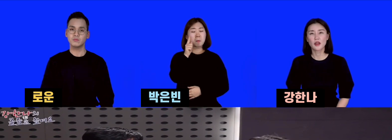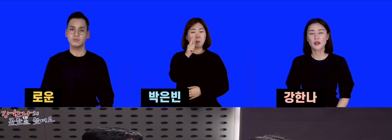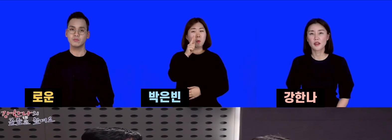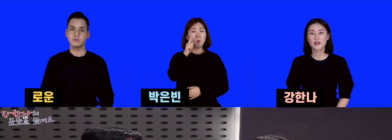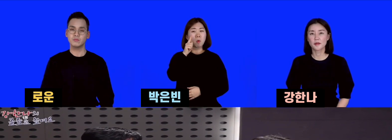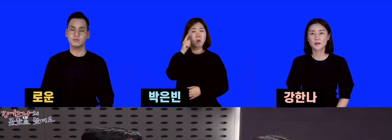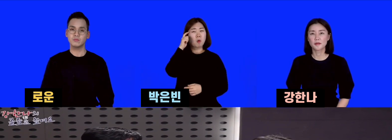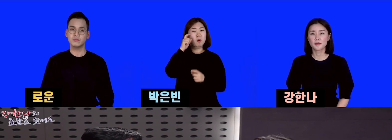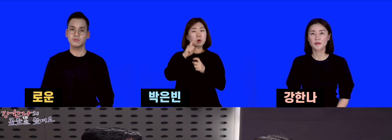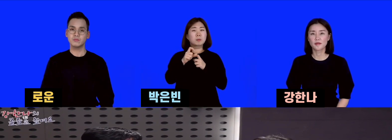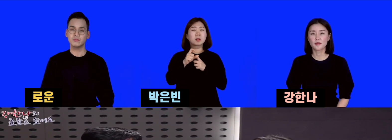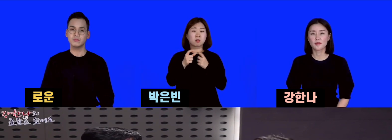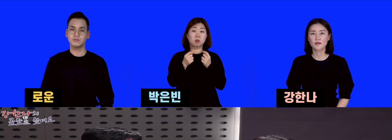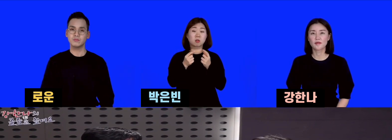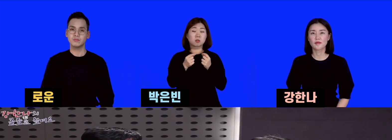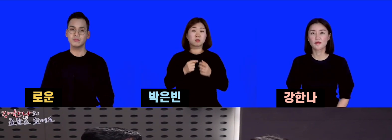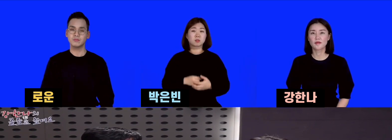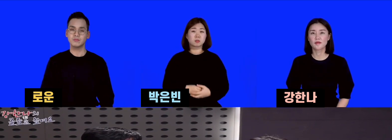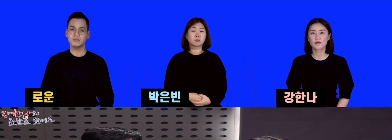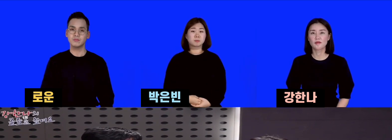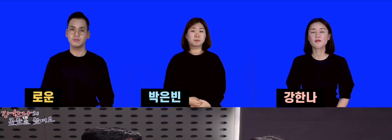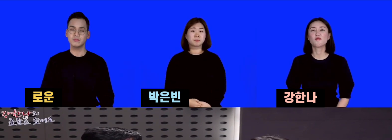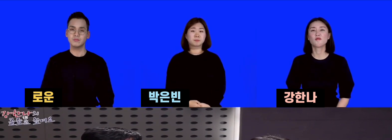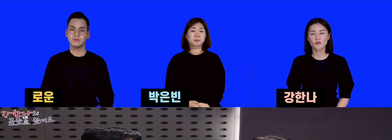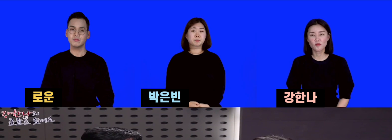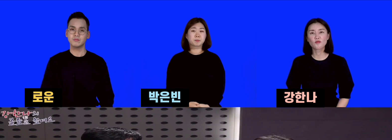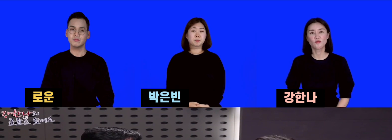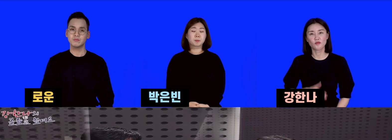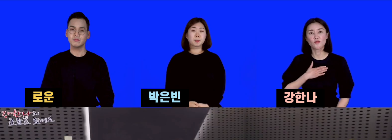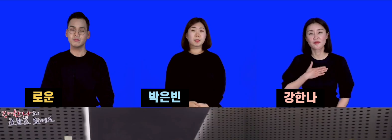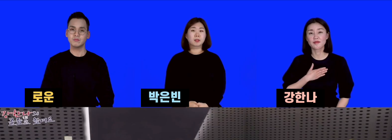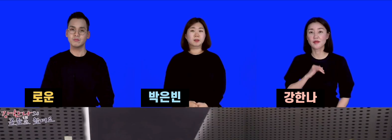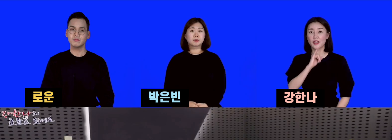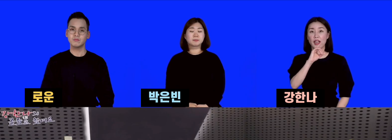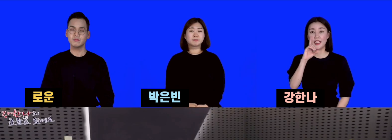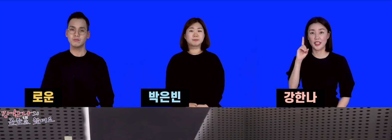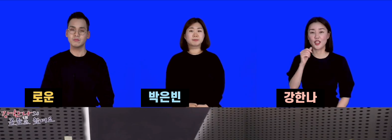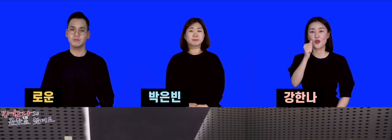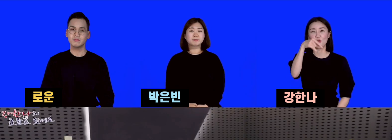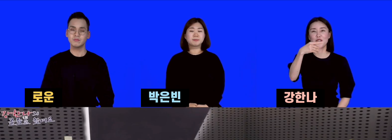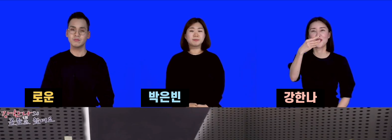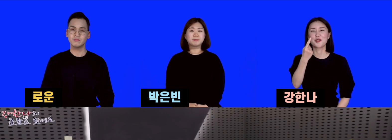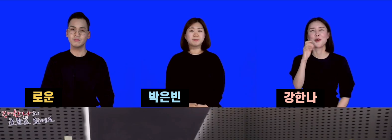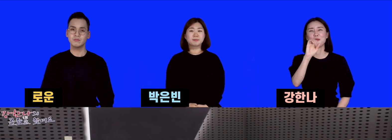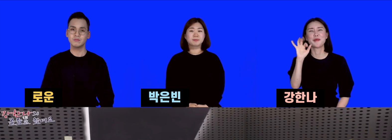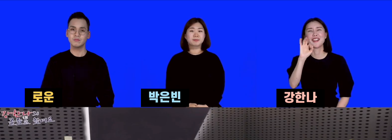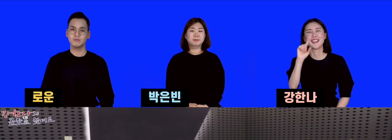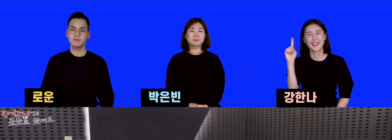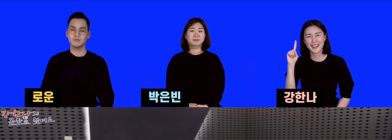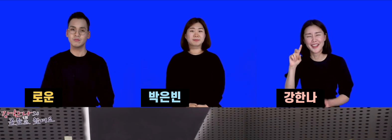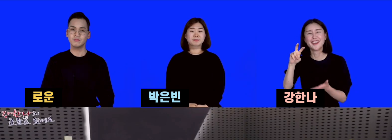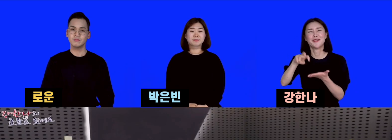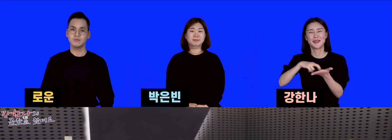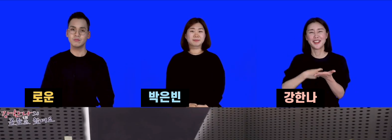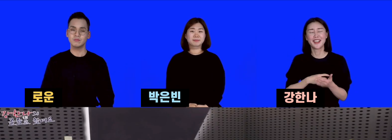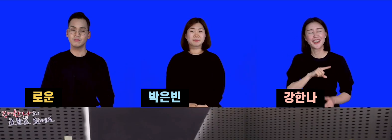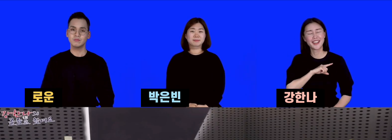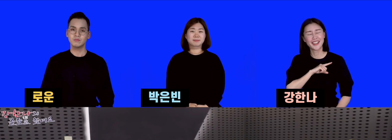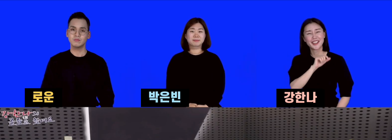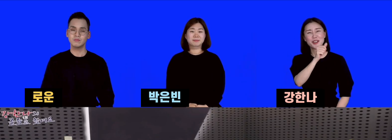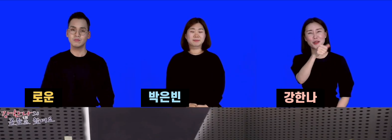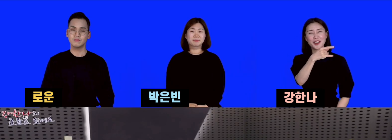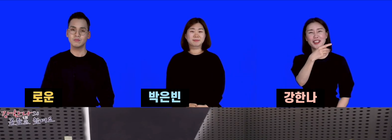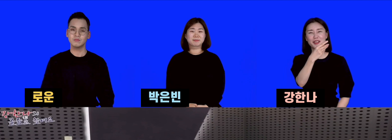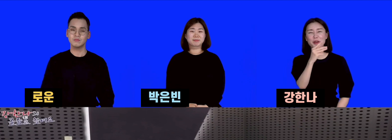것 같아요 굳이 뭐 남자는 어떻고 여자는 어떻고 이런 생각보다는 닉네임 휘토피아 님이 질문을 하나 주셨어요